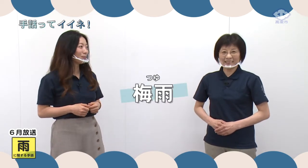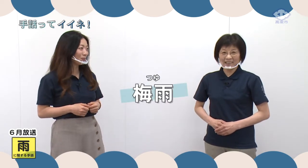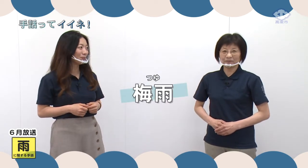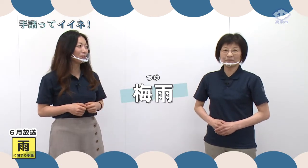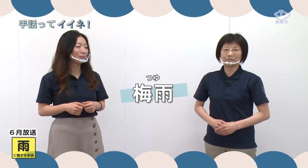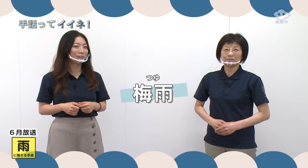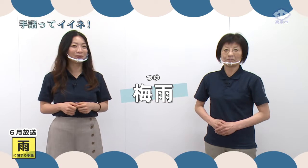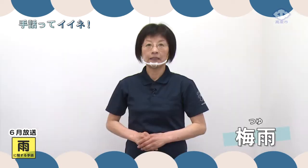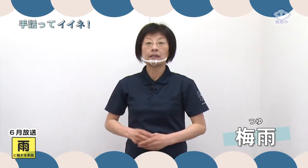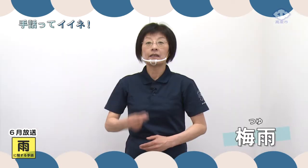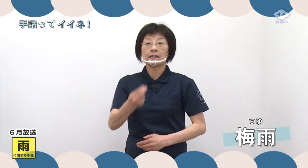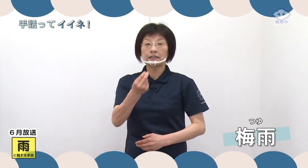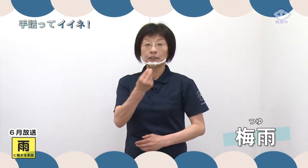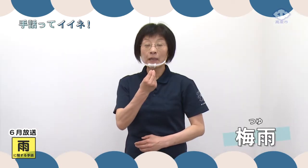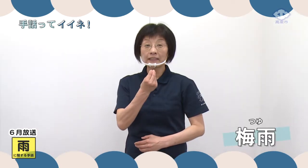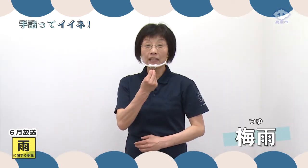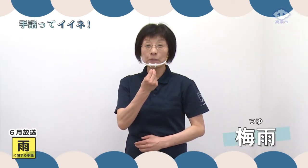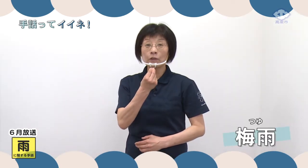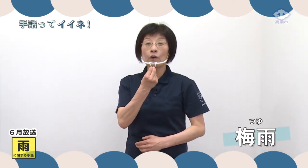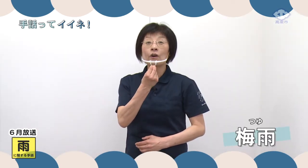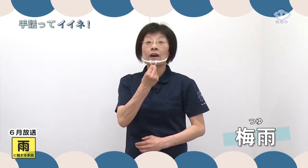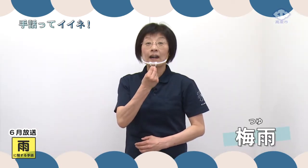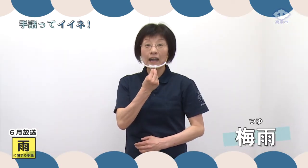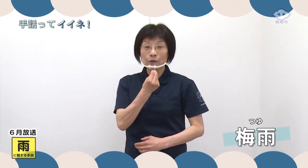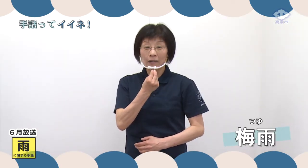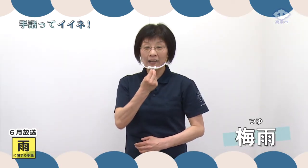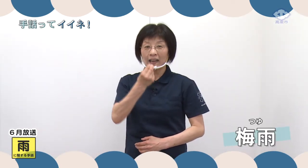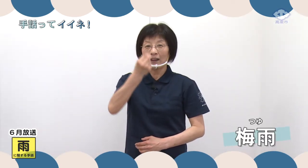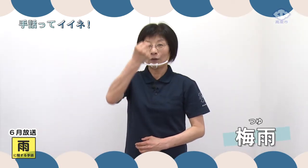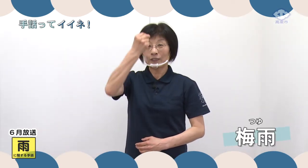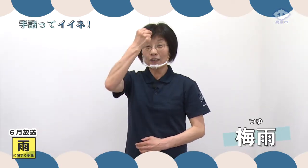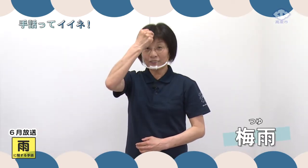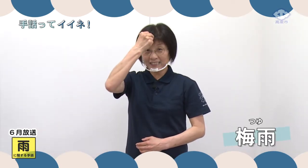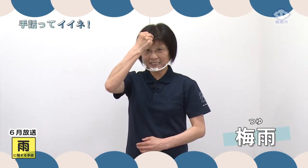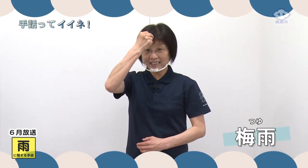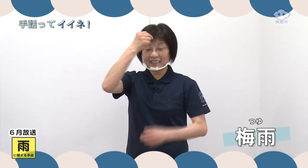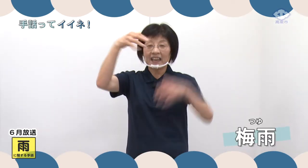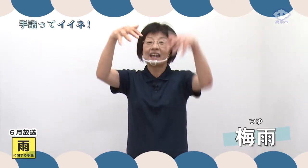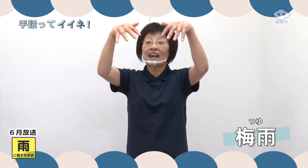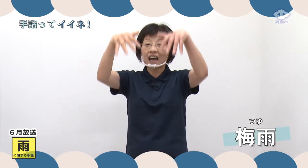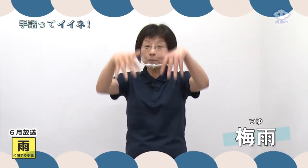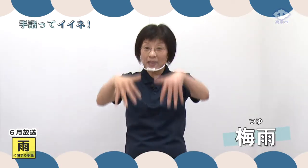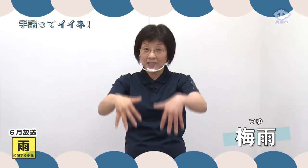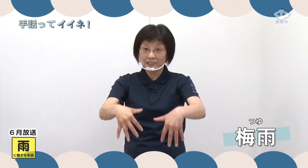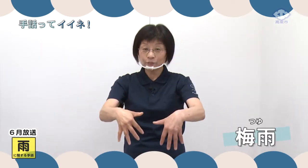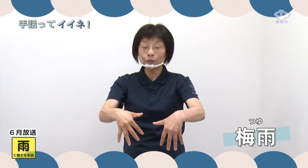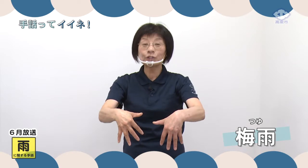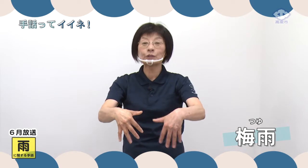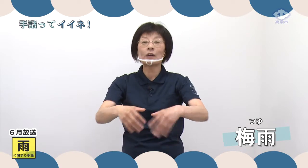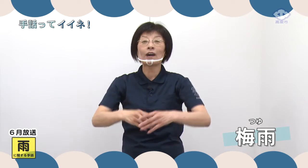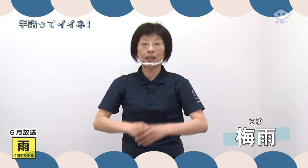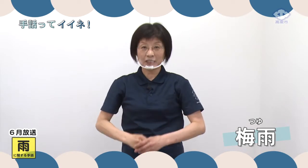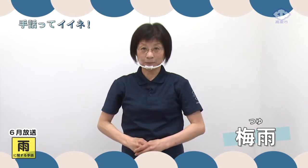。つまんだ指を顎からおでこに当て、雨という手話を表します